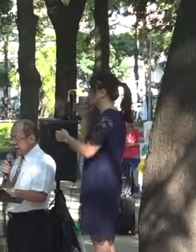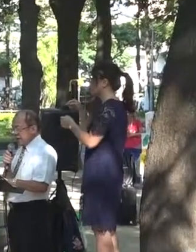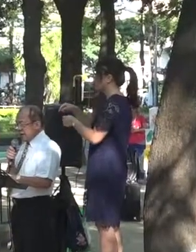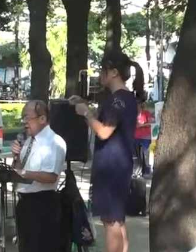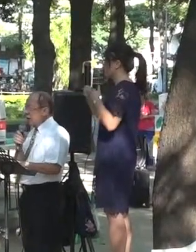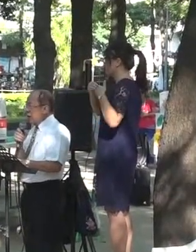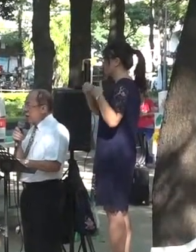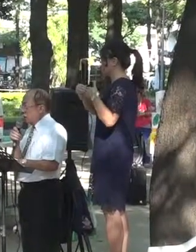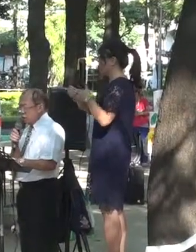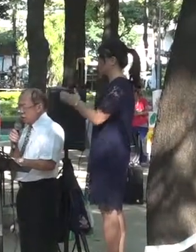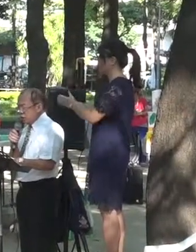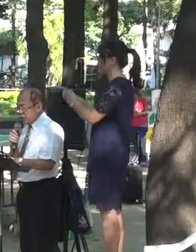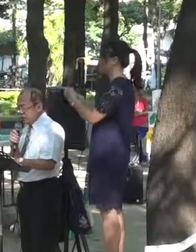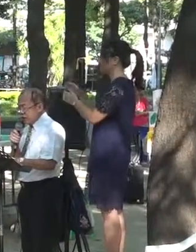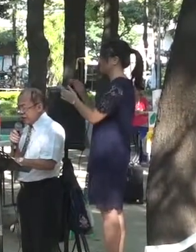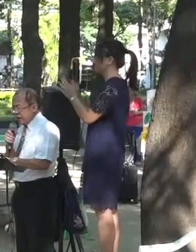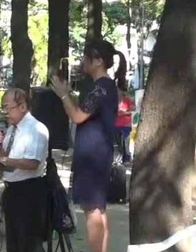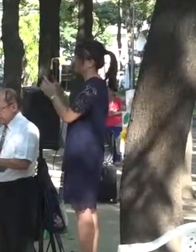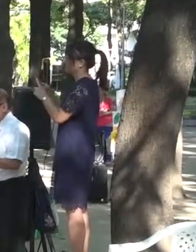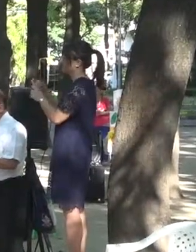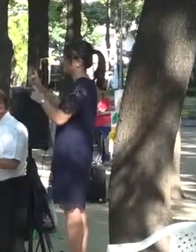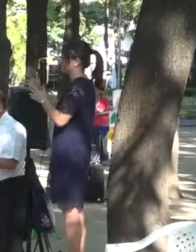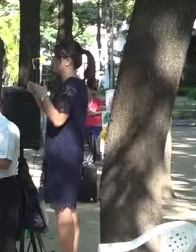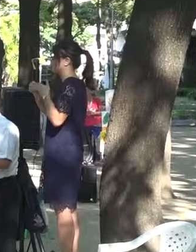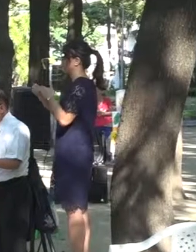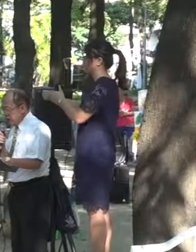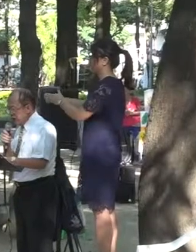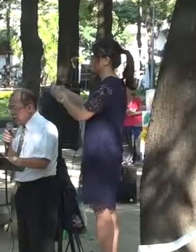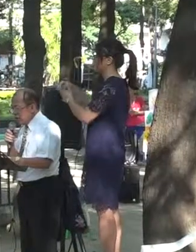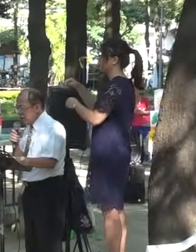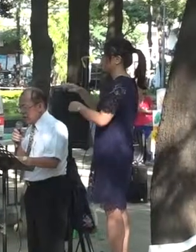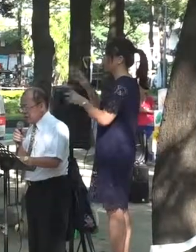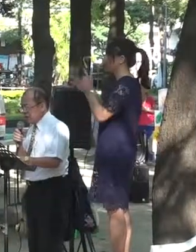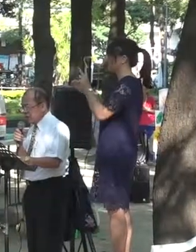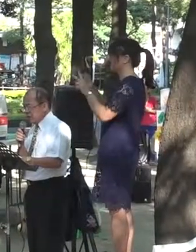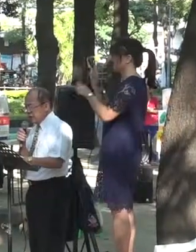领。奉主的名，在主后